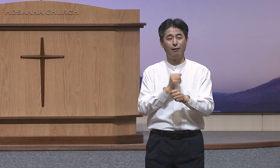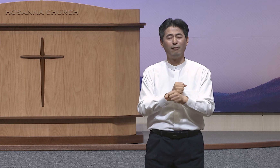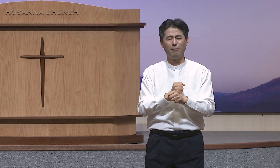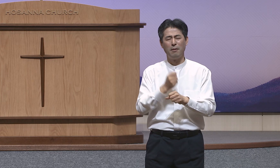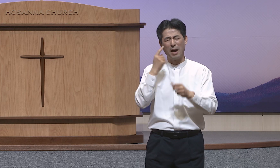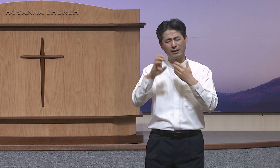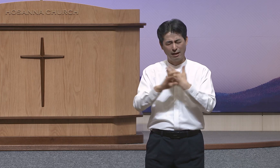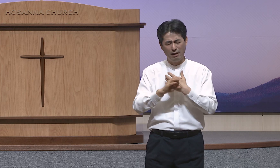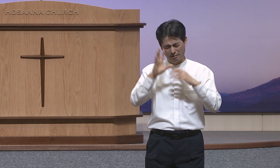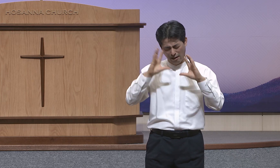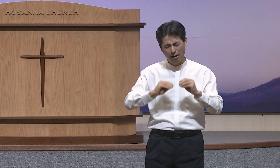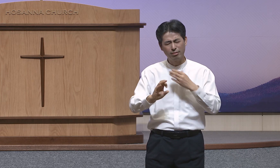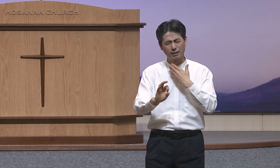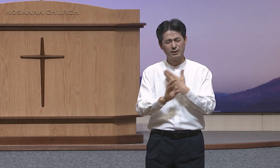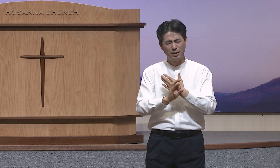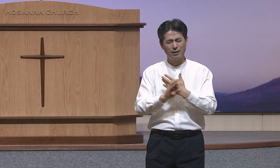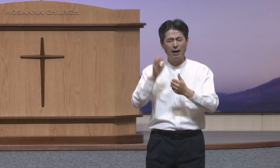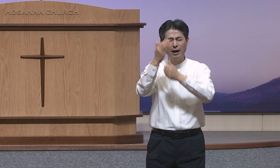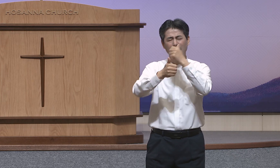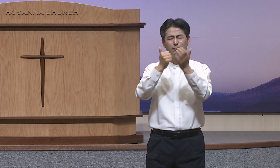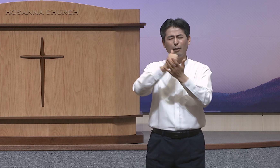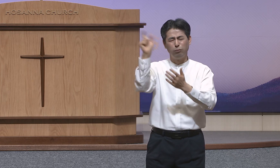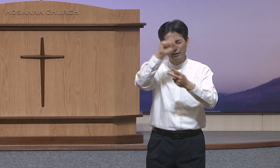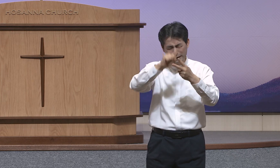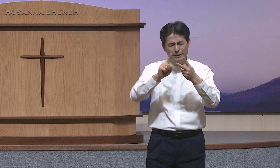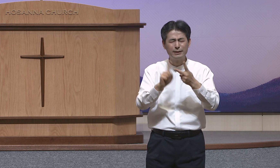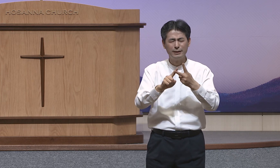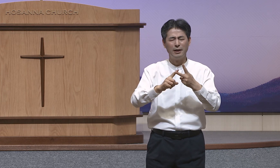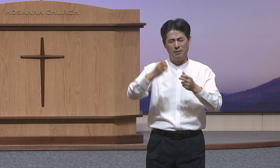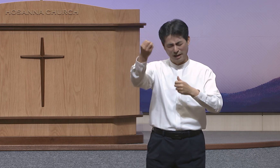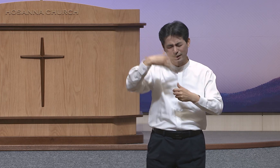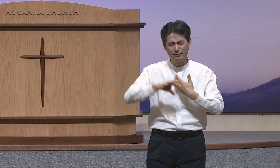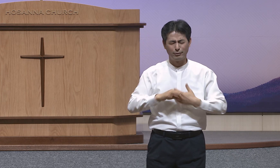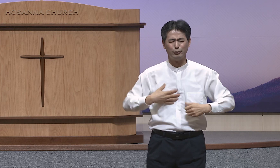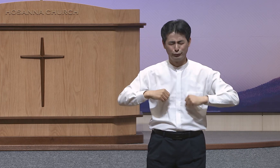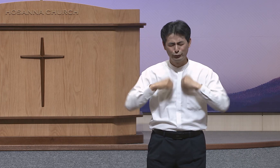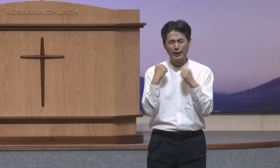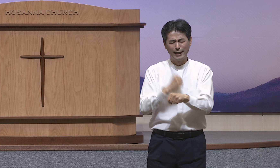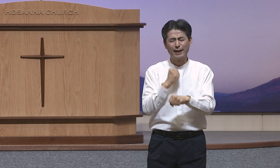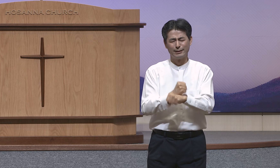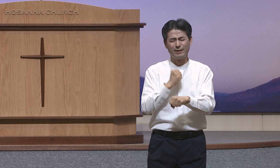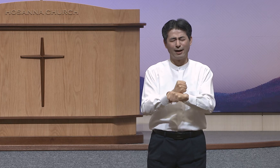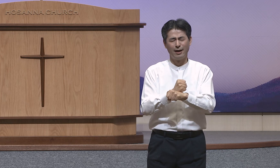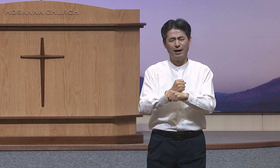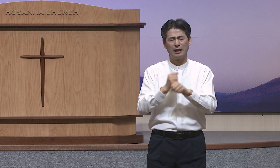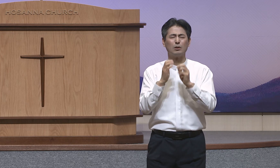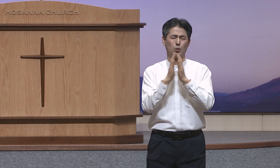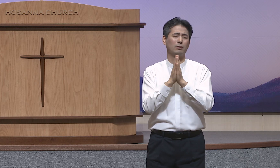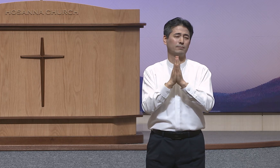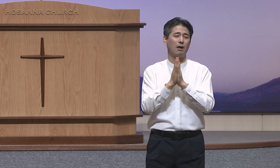해주세요. 만약에 이 병이 나으면 하나님이 시키는 모든 것을 하겠습니다.